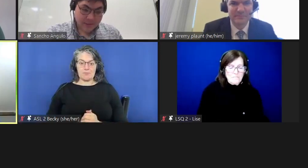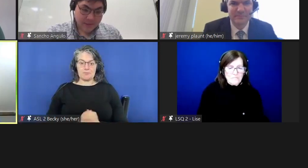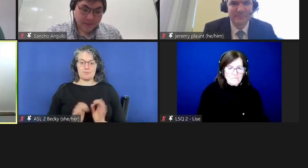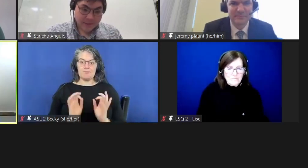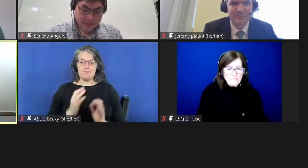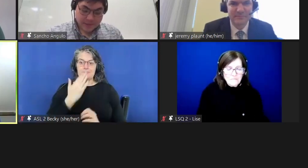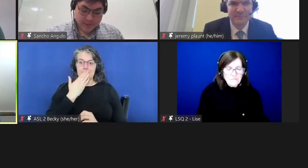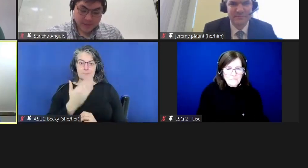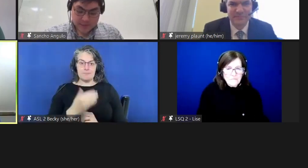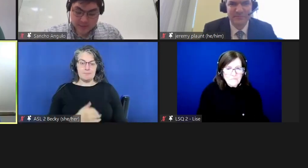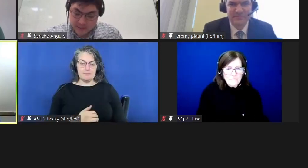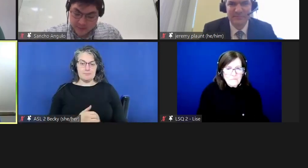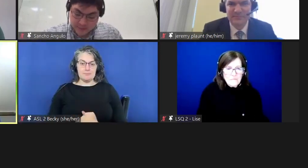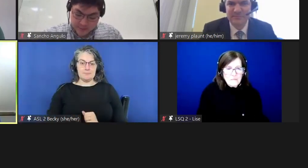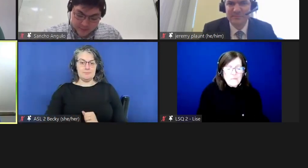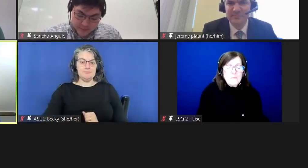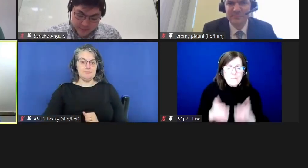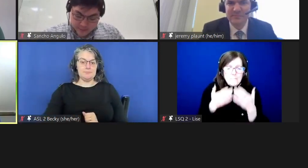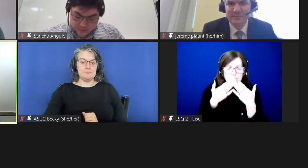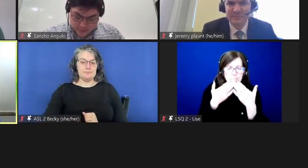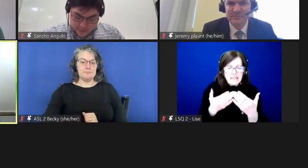Excellent, thank you. Merci.